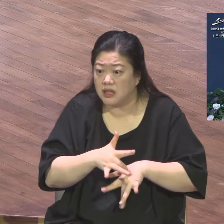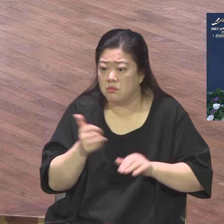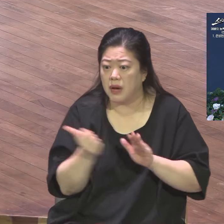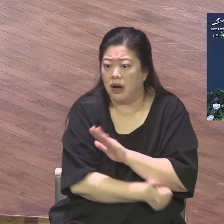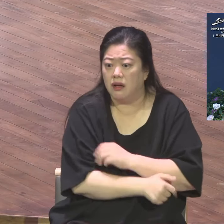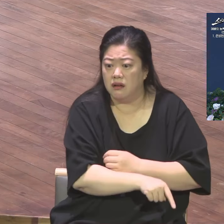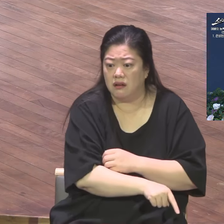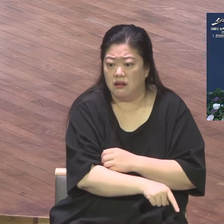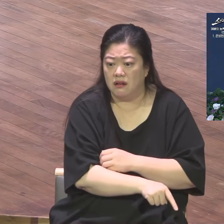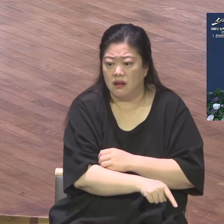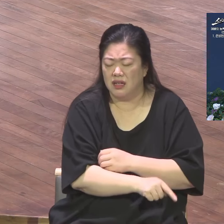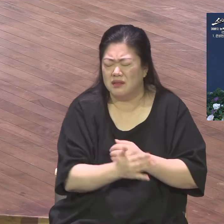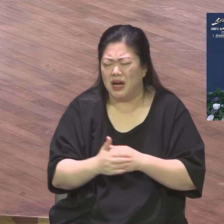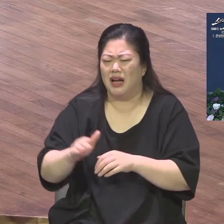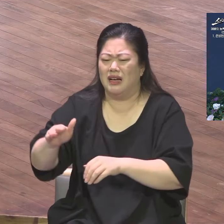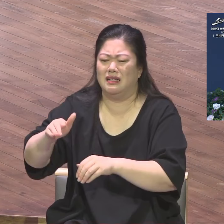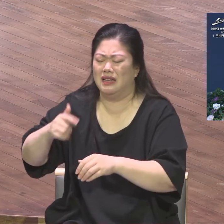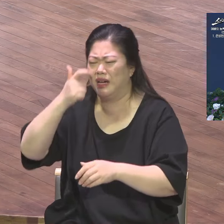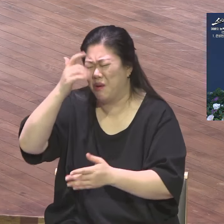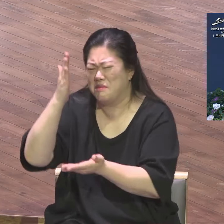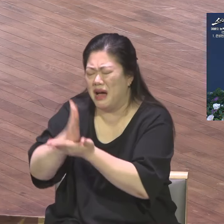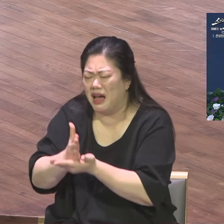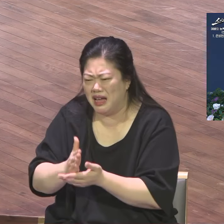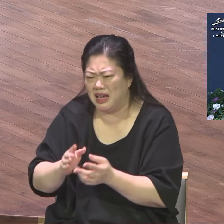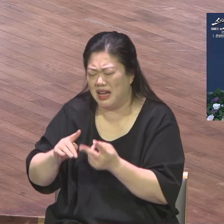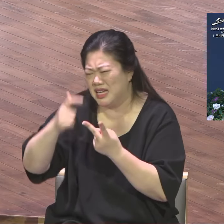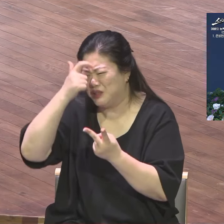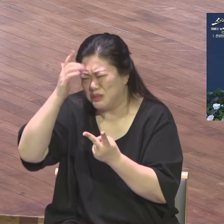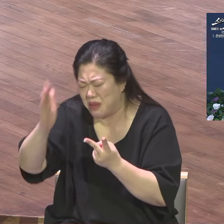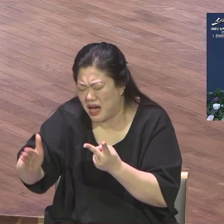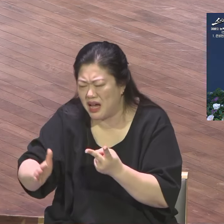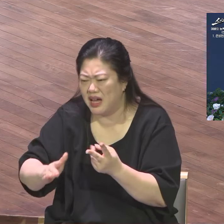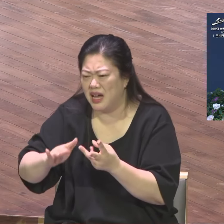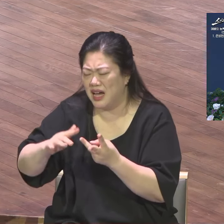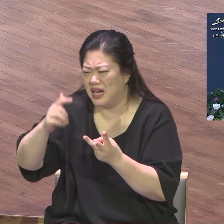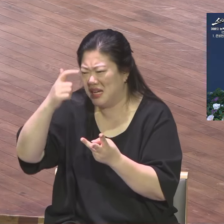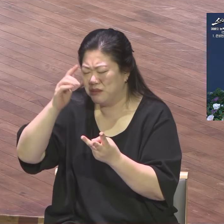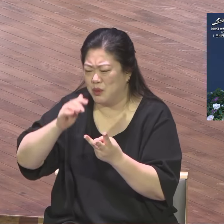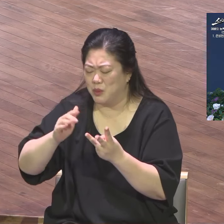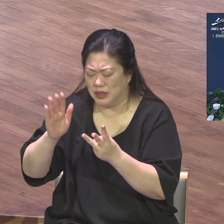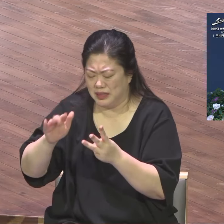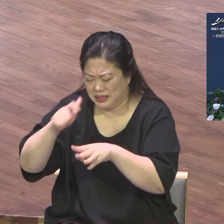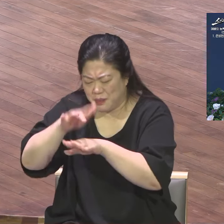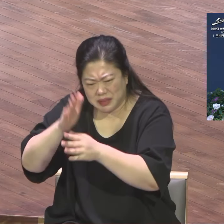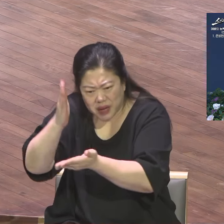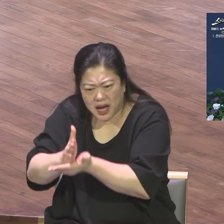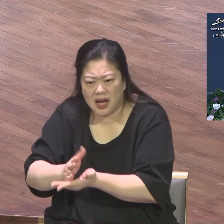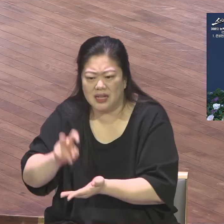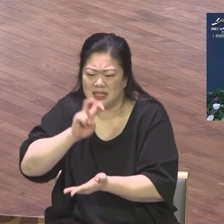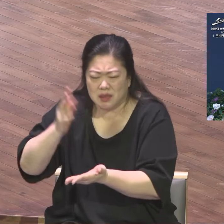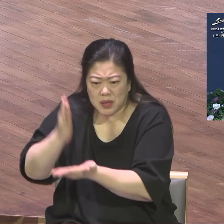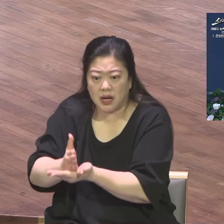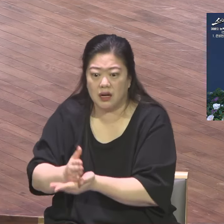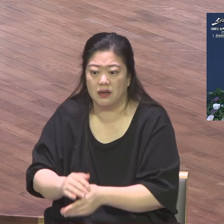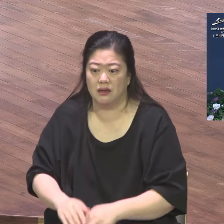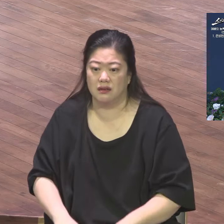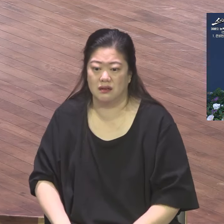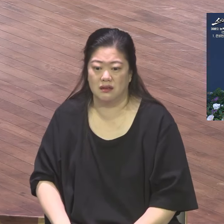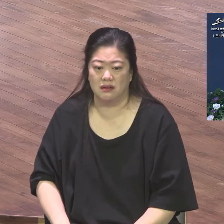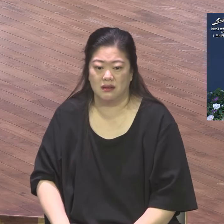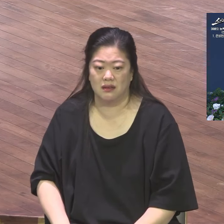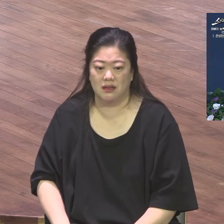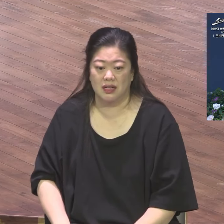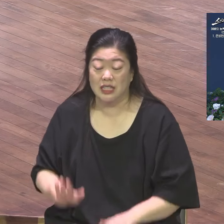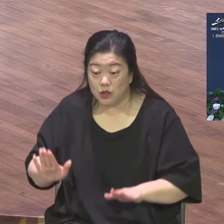두 마음을 품어가지고 다른 생각하게 만들고 그래서 우리 대표교단 장로님들이 이 시간 예배 시간에 두